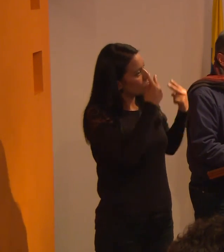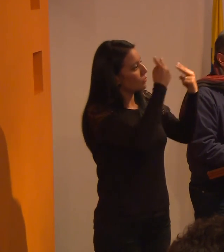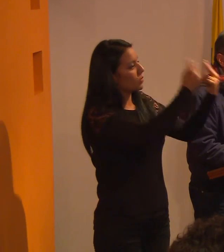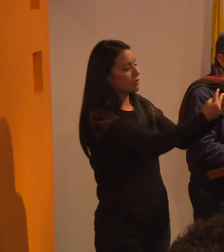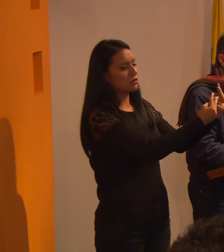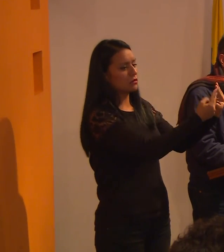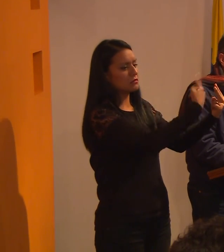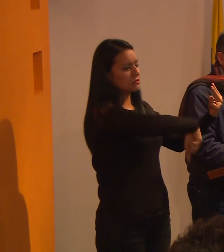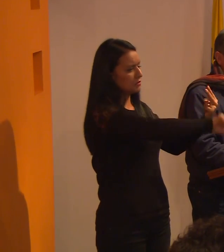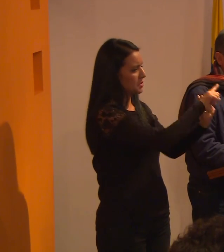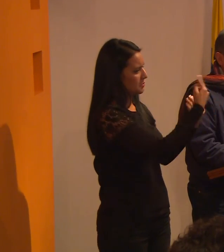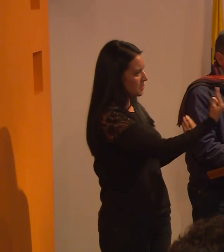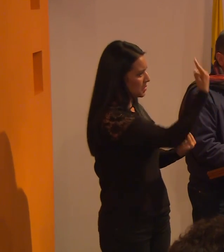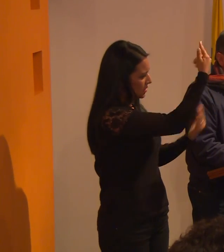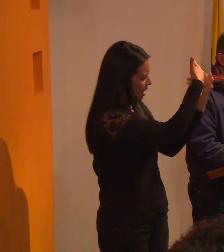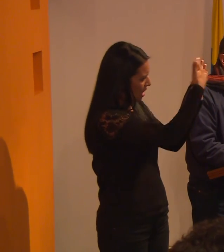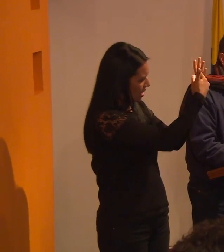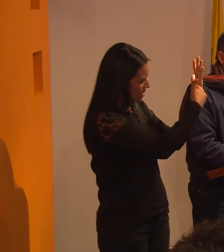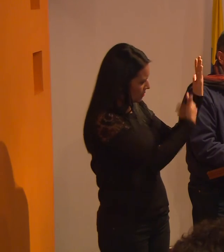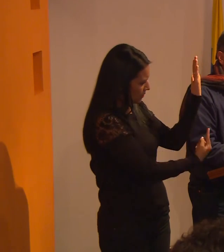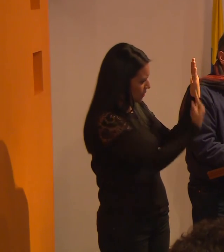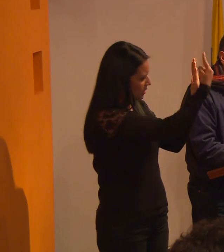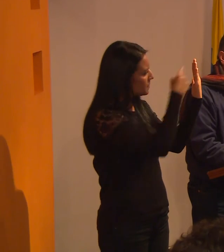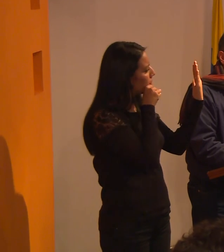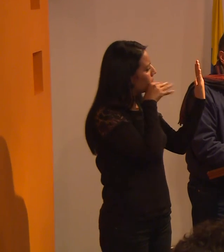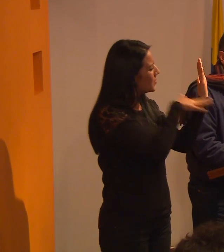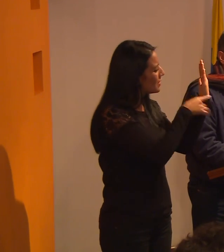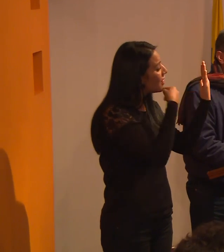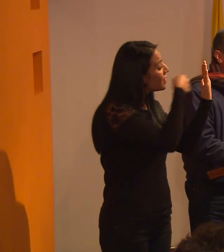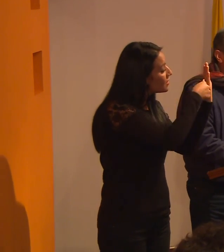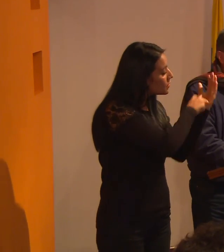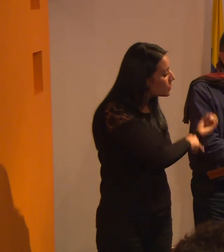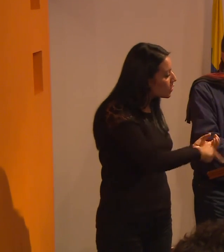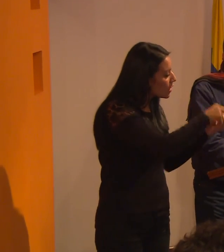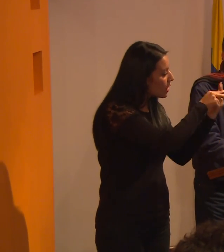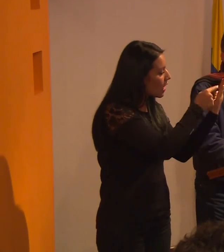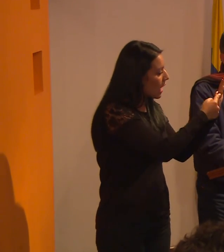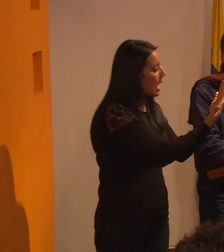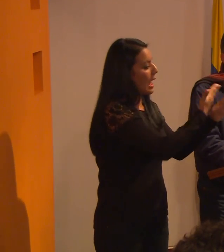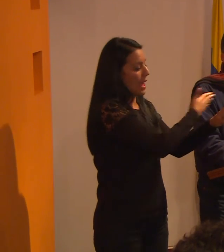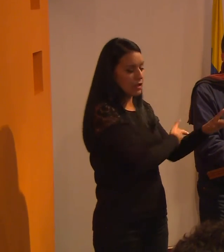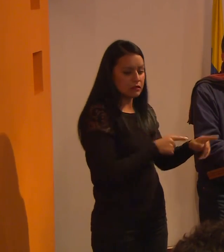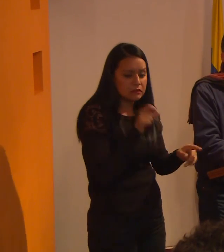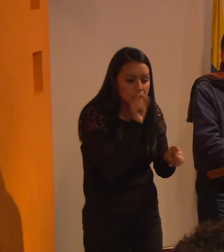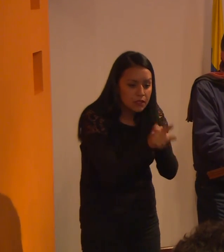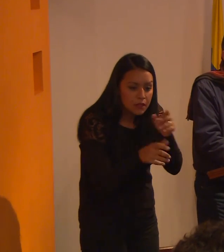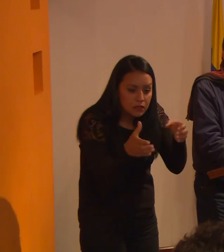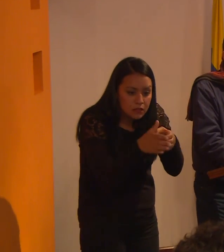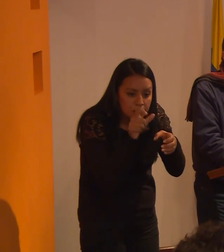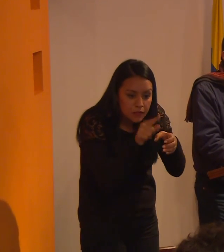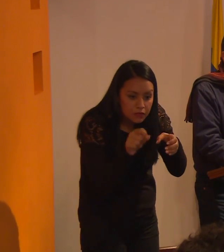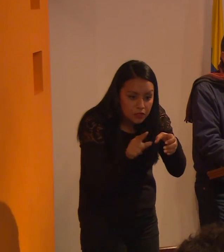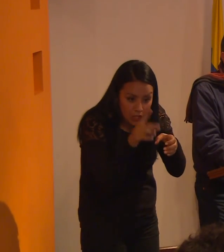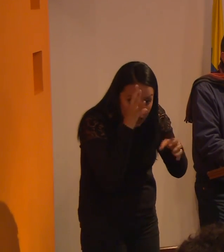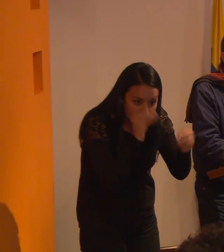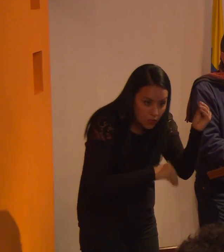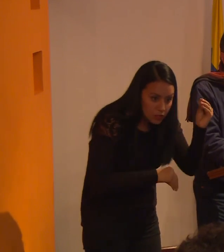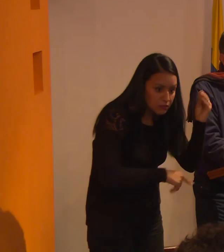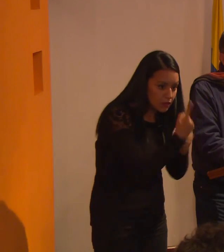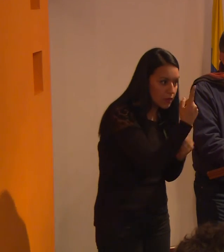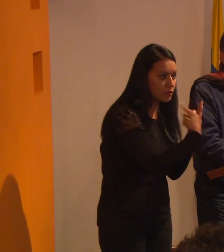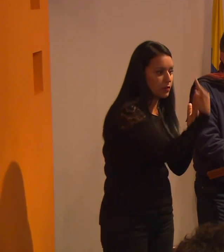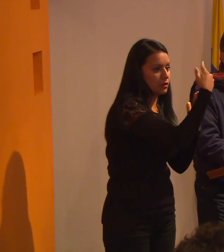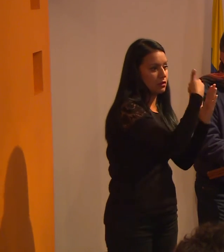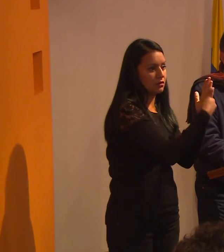para que las políticas públicas en educación consulten a los actores, que somos los maestros y